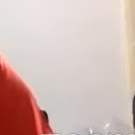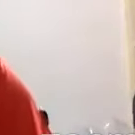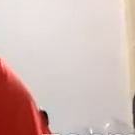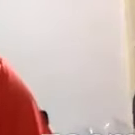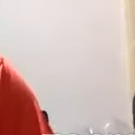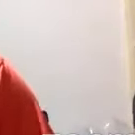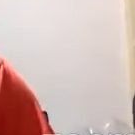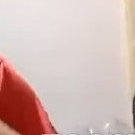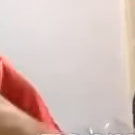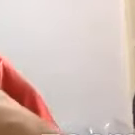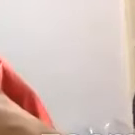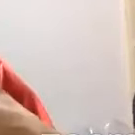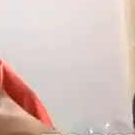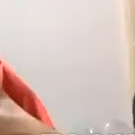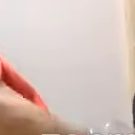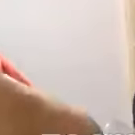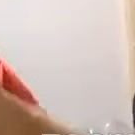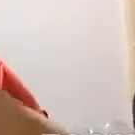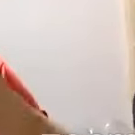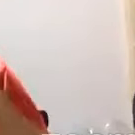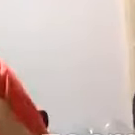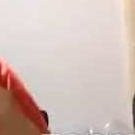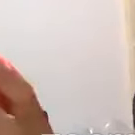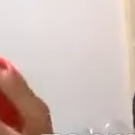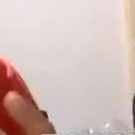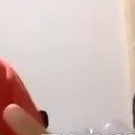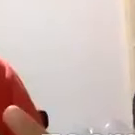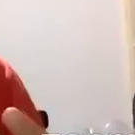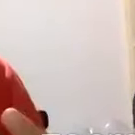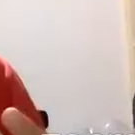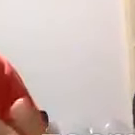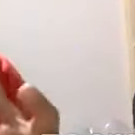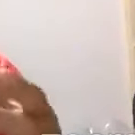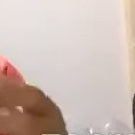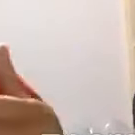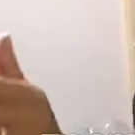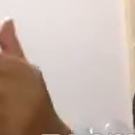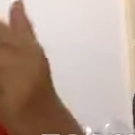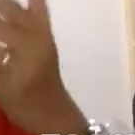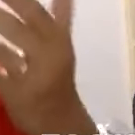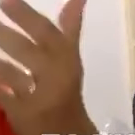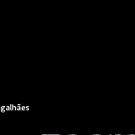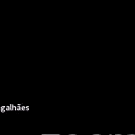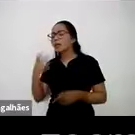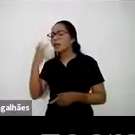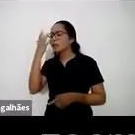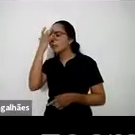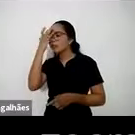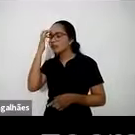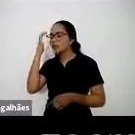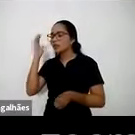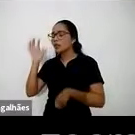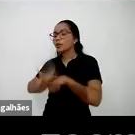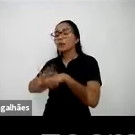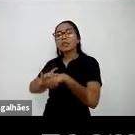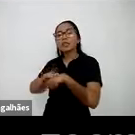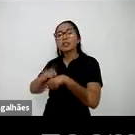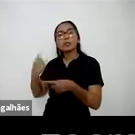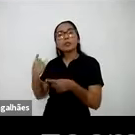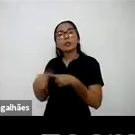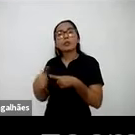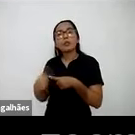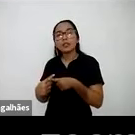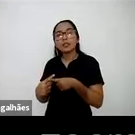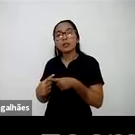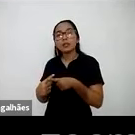indivíduo ele adoece, por que o ambiente dele é adoecedor, para que nós possamos ofertar a esta